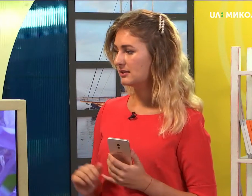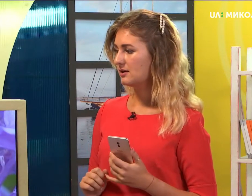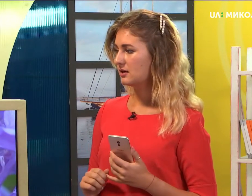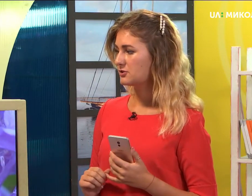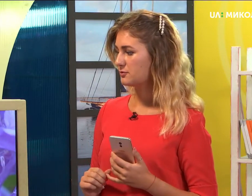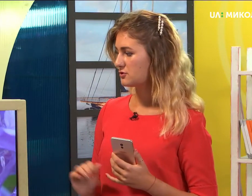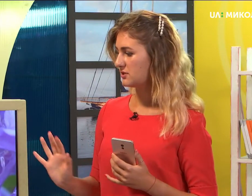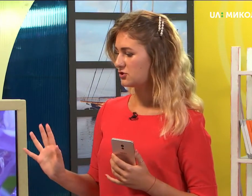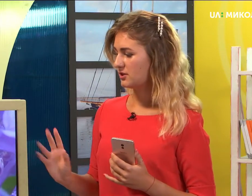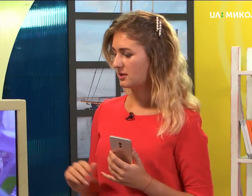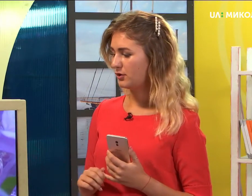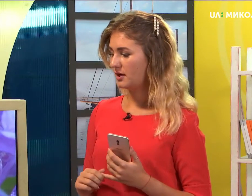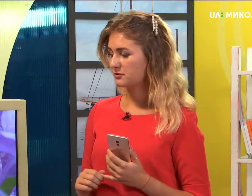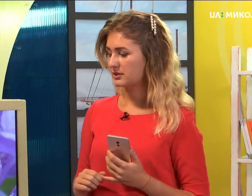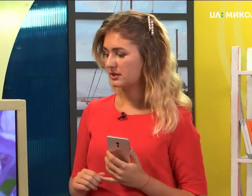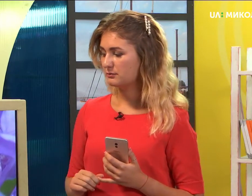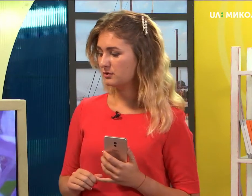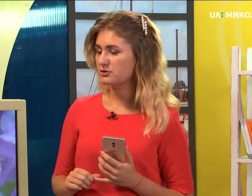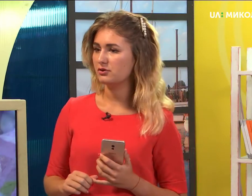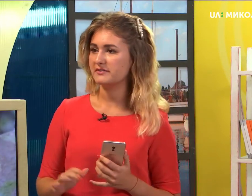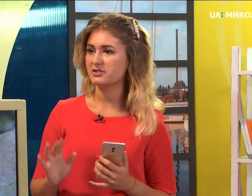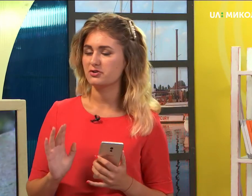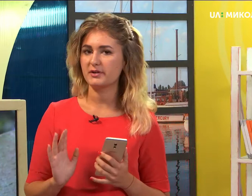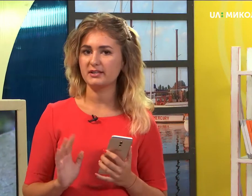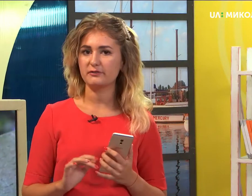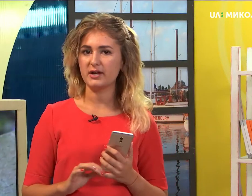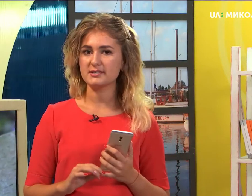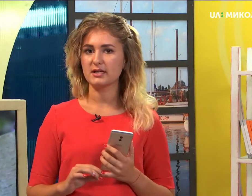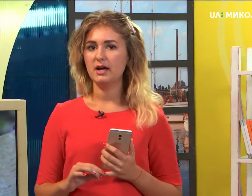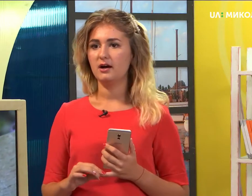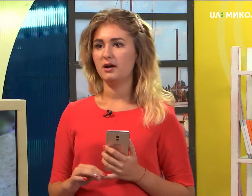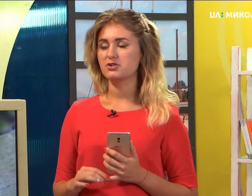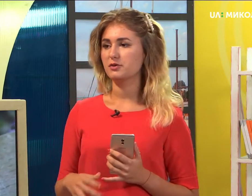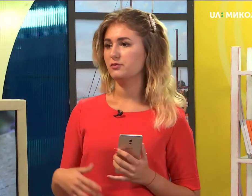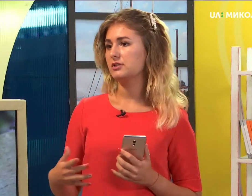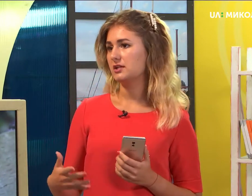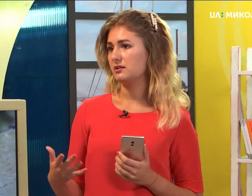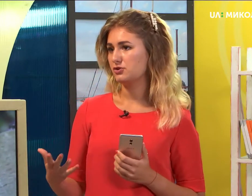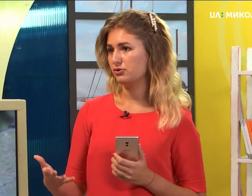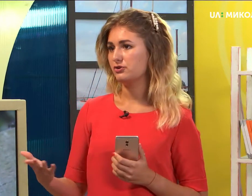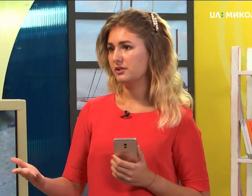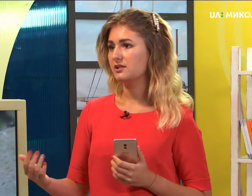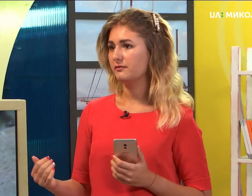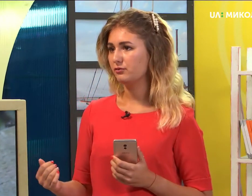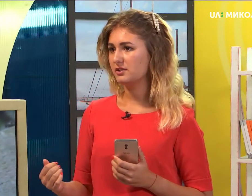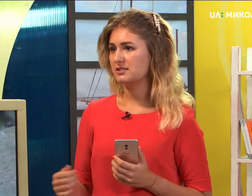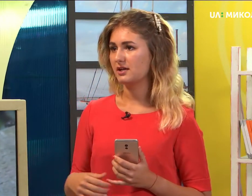так, щоб розуміти, що як їх показувати. І будемо сьогодні все ж розбирати фрази, щоб допомогти нечуючій людині на вулиці